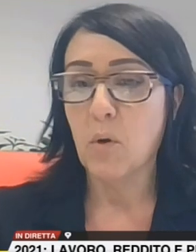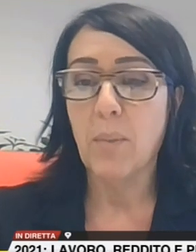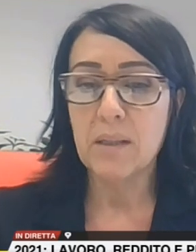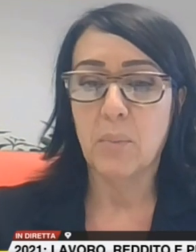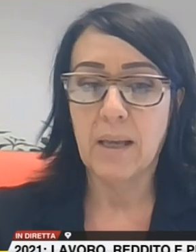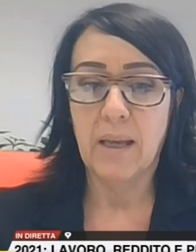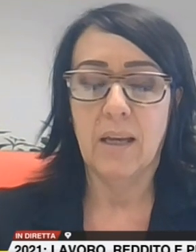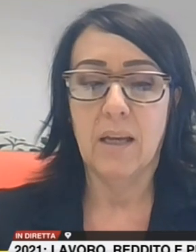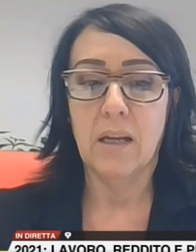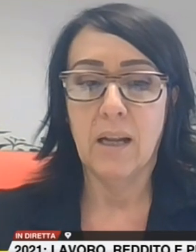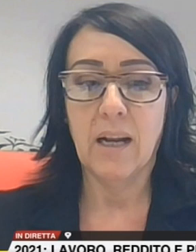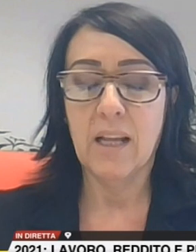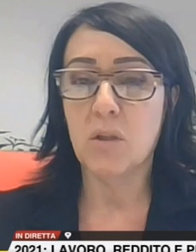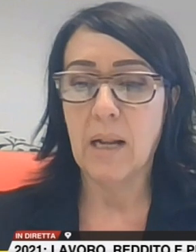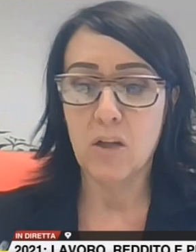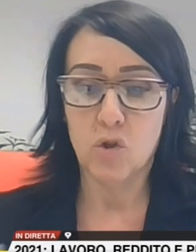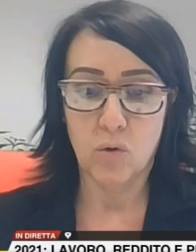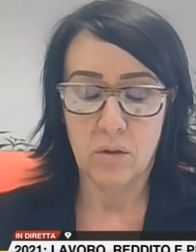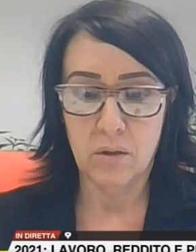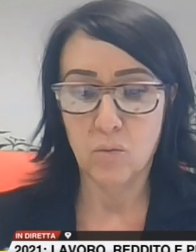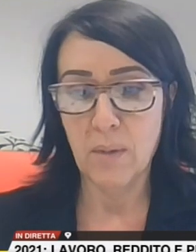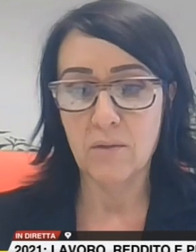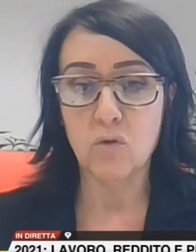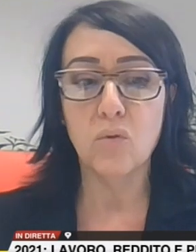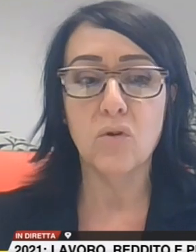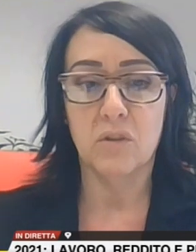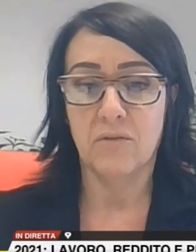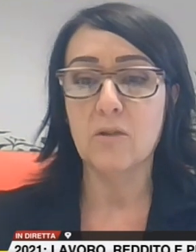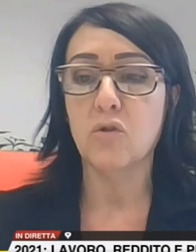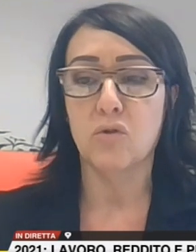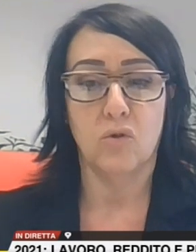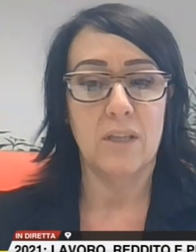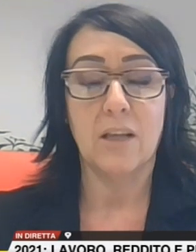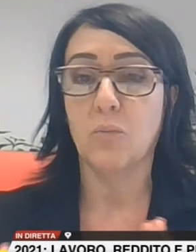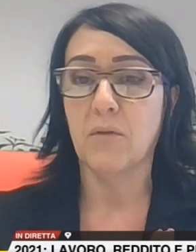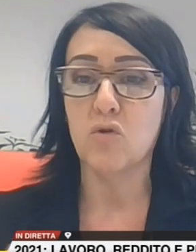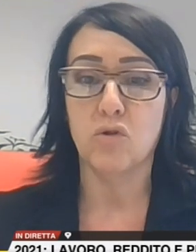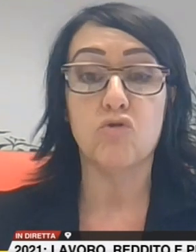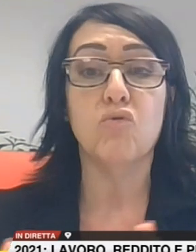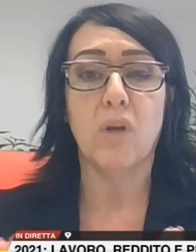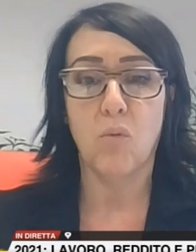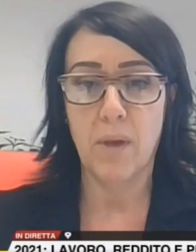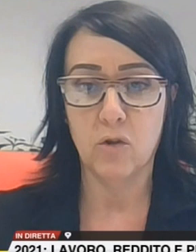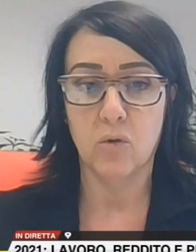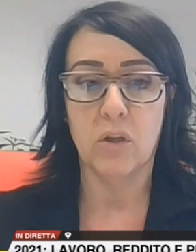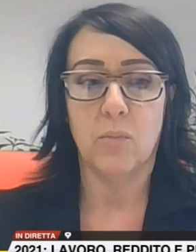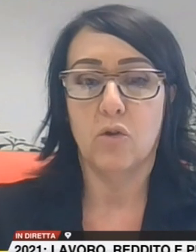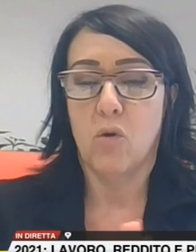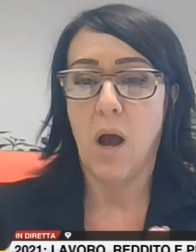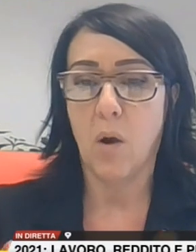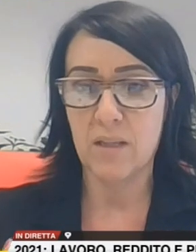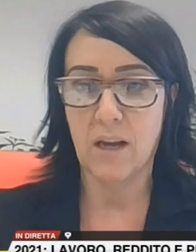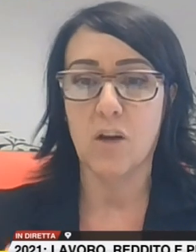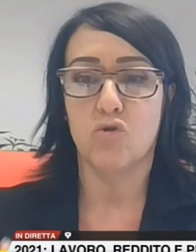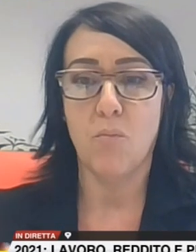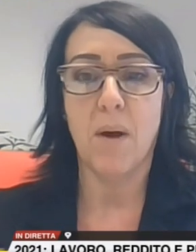siamo preoccupati perché nella legge di bilancio 2021 di fatto non è stato previsto nessun aumento rispetto